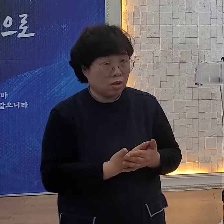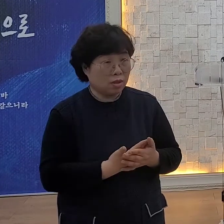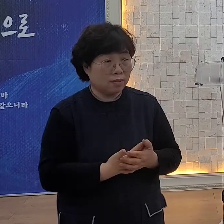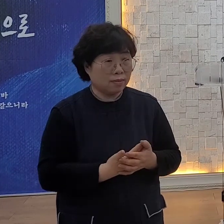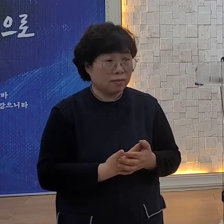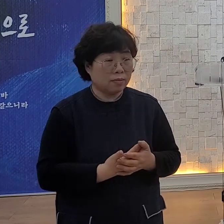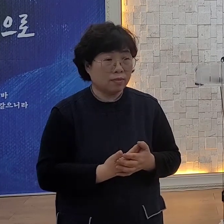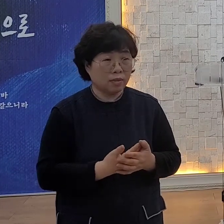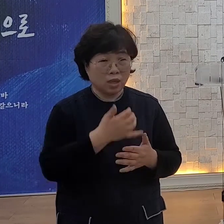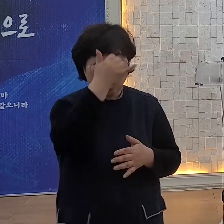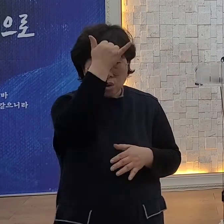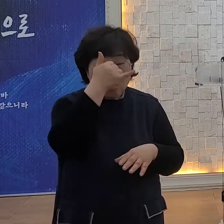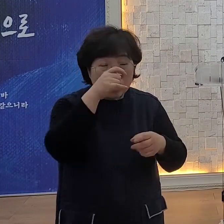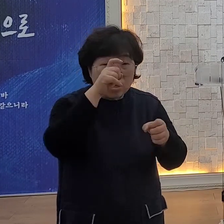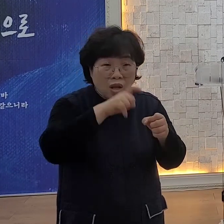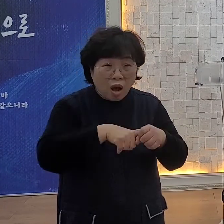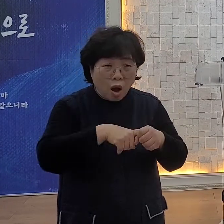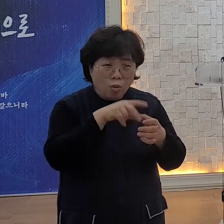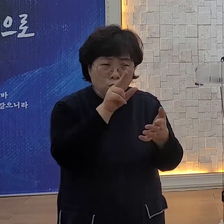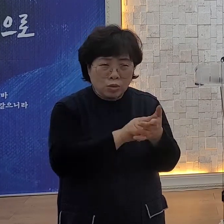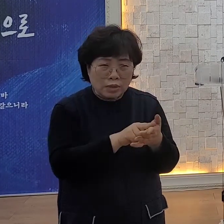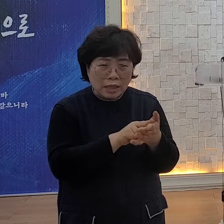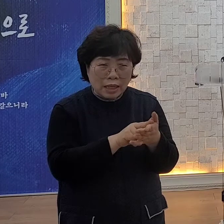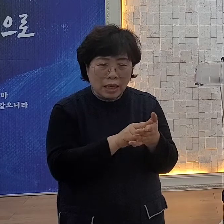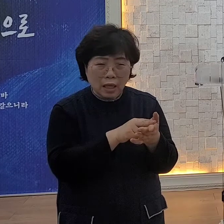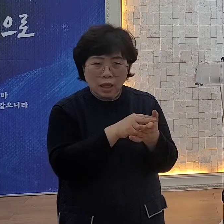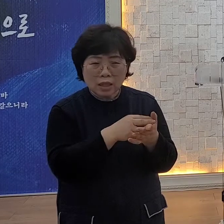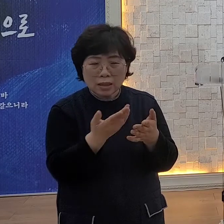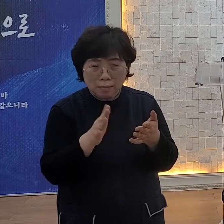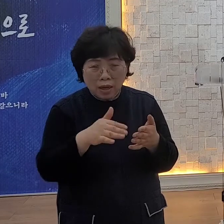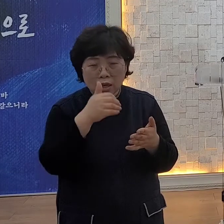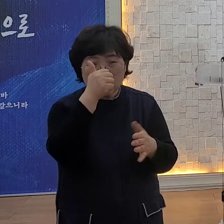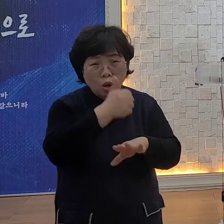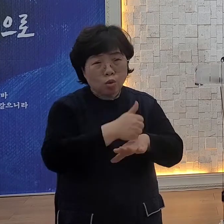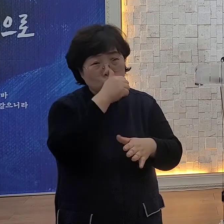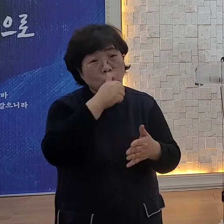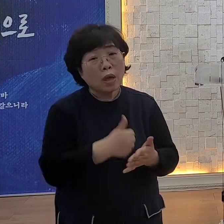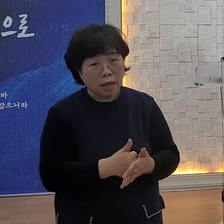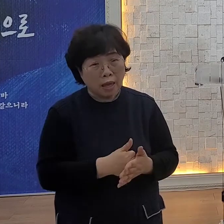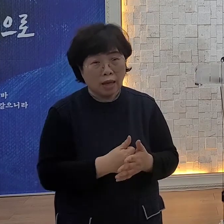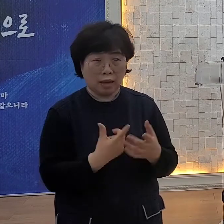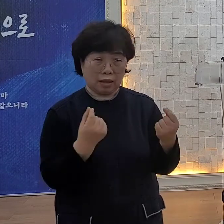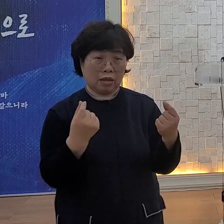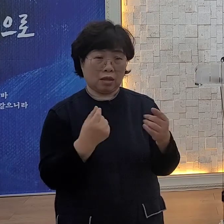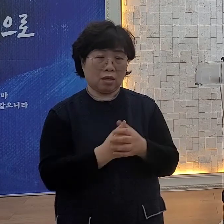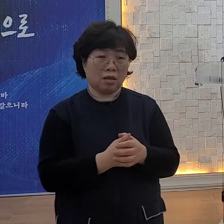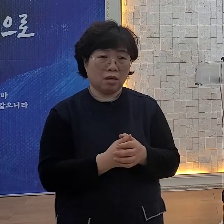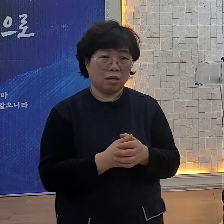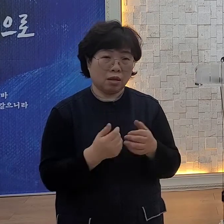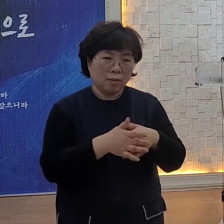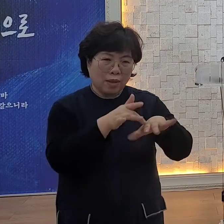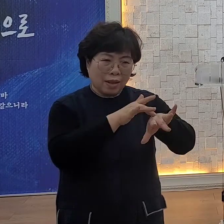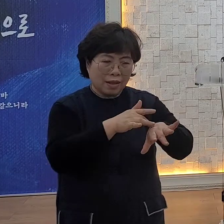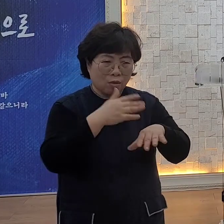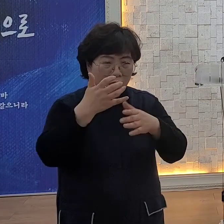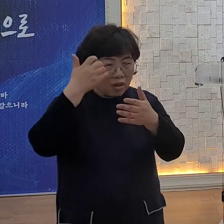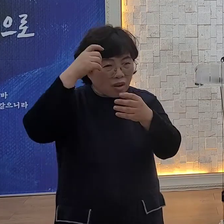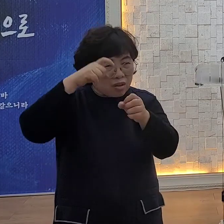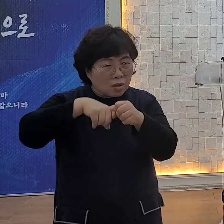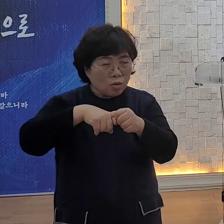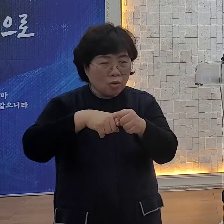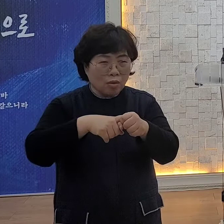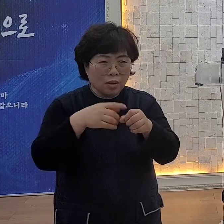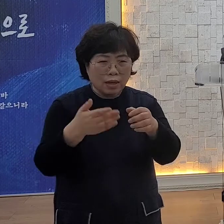윤리적인 문제다라고 생각했던 문제가 결국은 사탄은 우리에게 영적 뿌리를 건드립니다. 이런